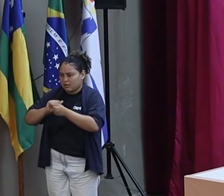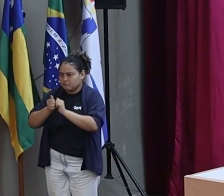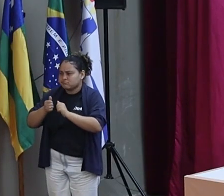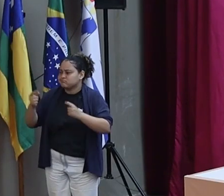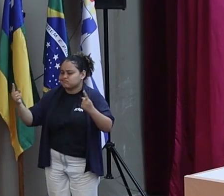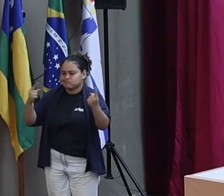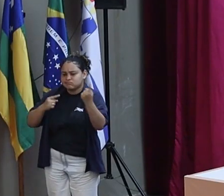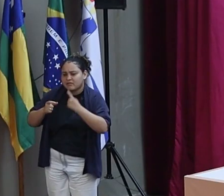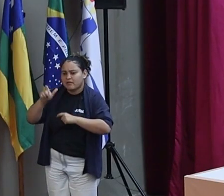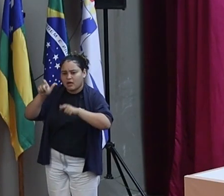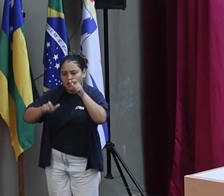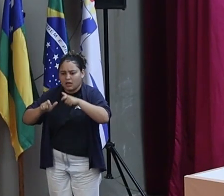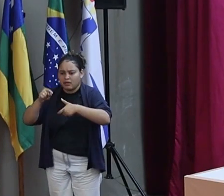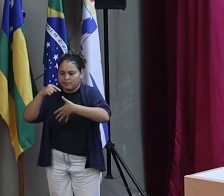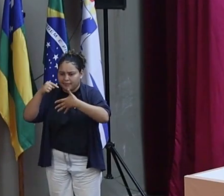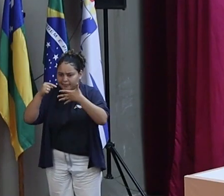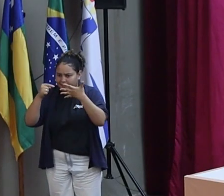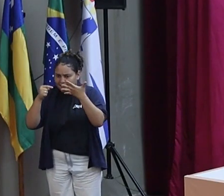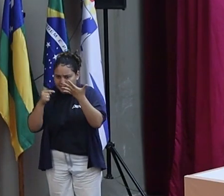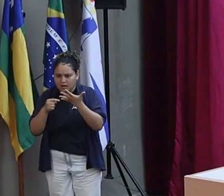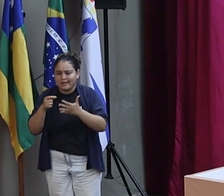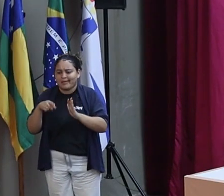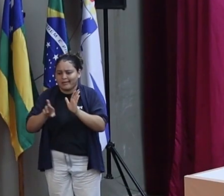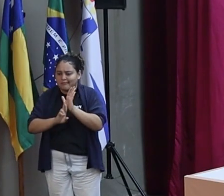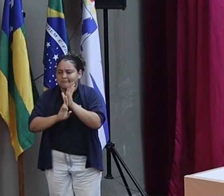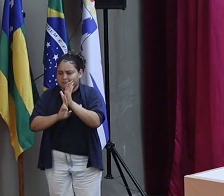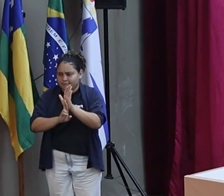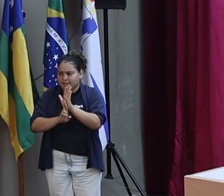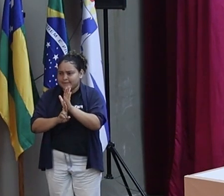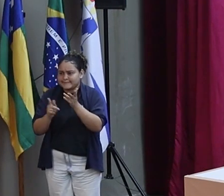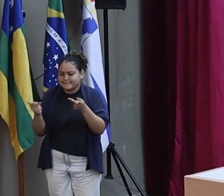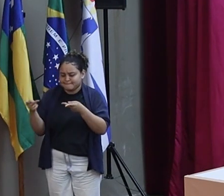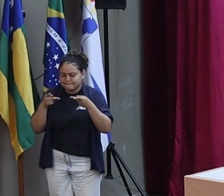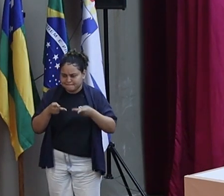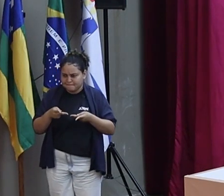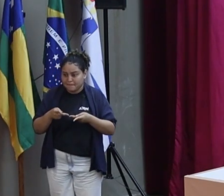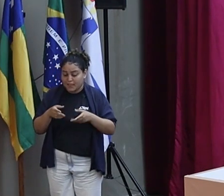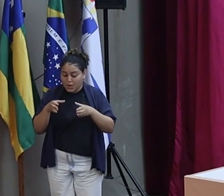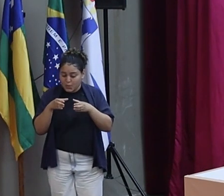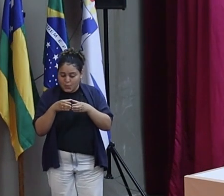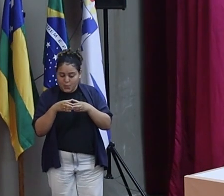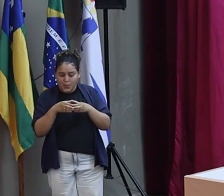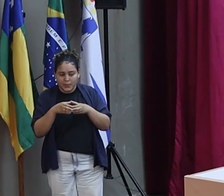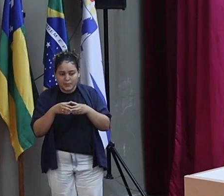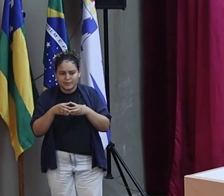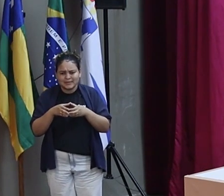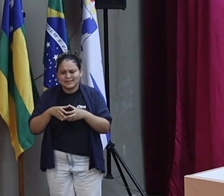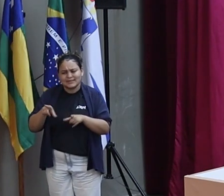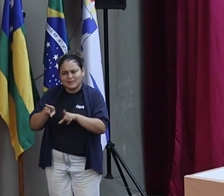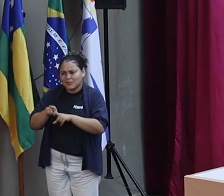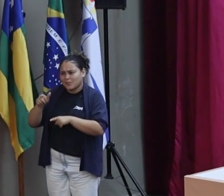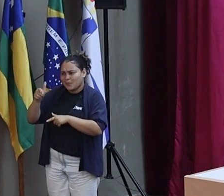Paula Zundi, convidamos a professora Doris Matos, a professora Márcia Paraquete, e aquele GT, professor Valdinar,